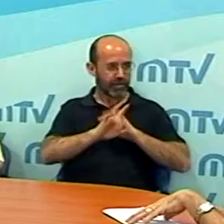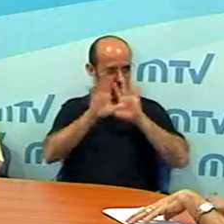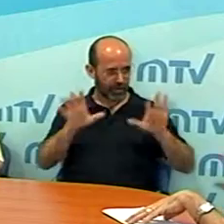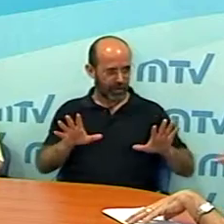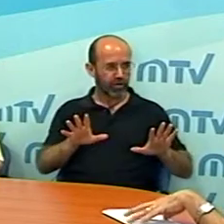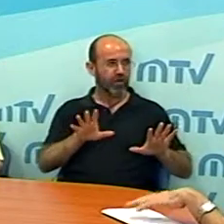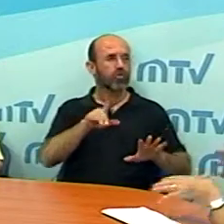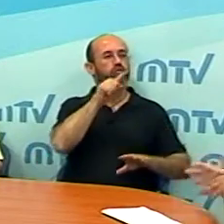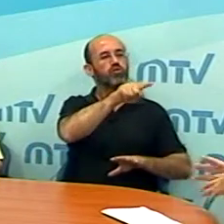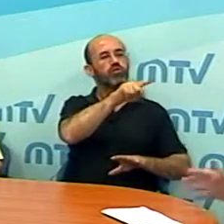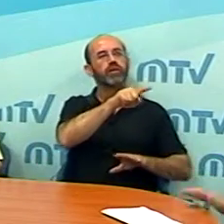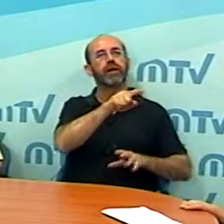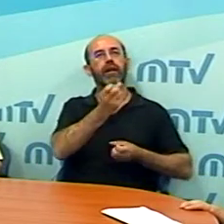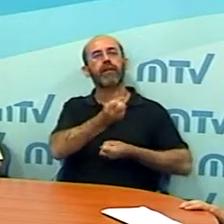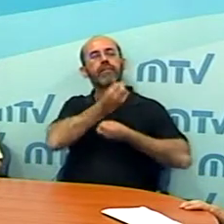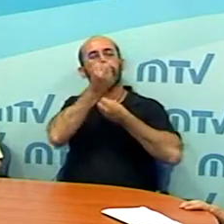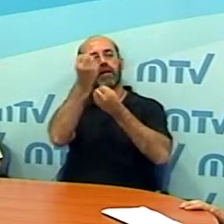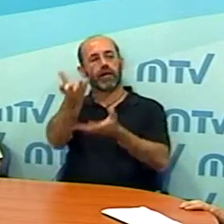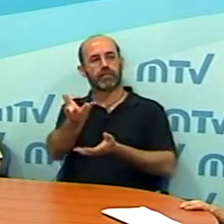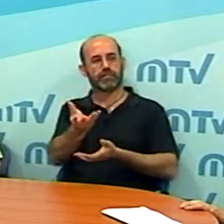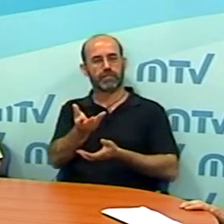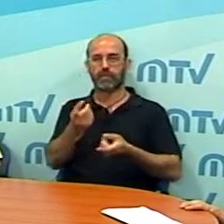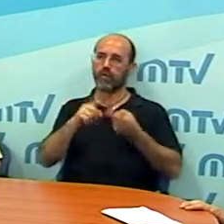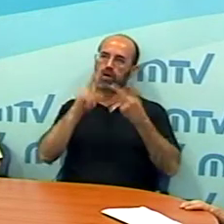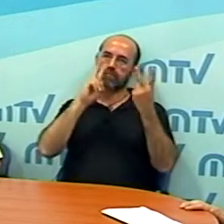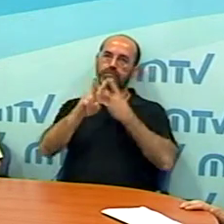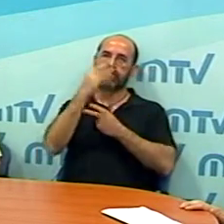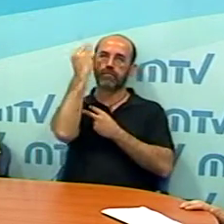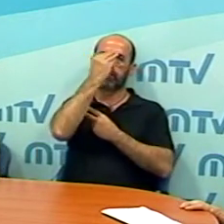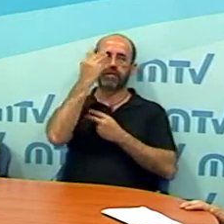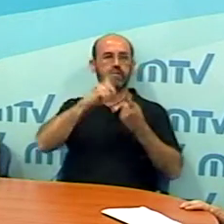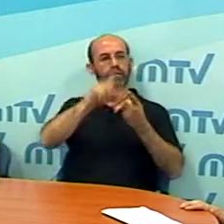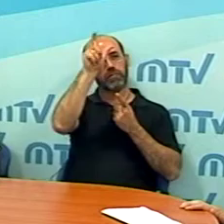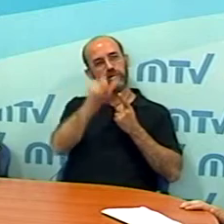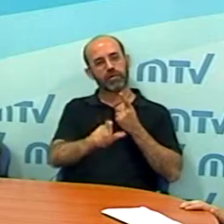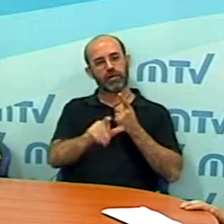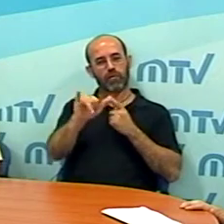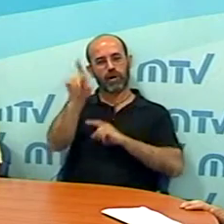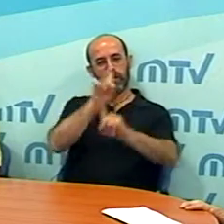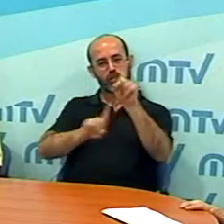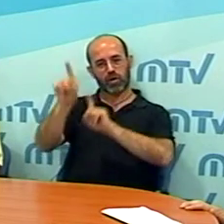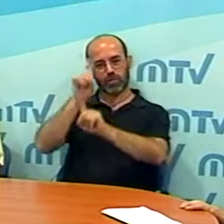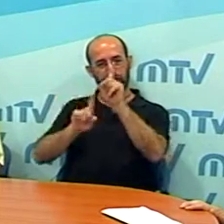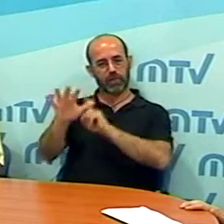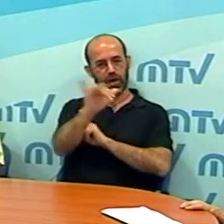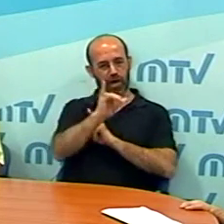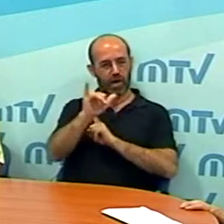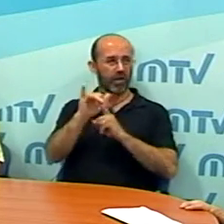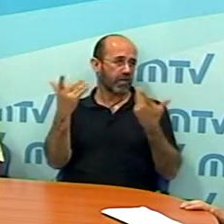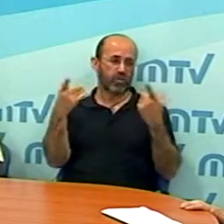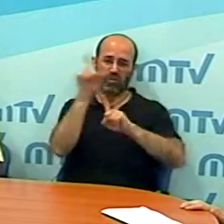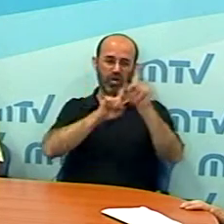¿usted qué le diría a toda esa gente que, por ejemplo, tiene esos problemas que no deberían ser